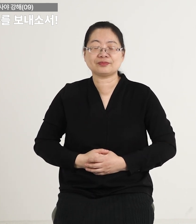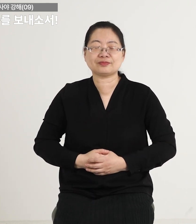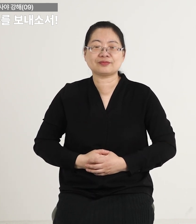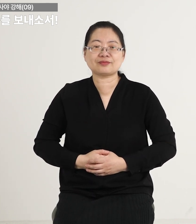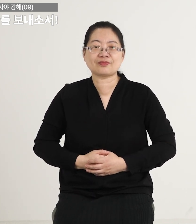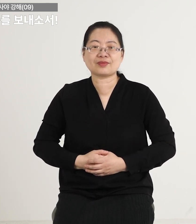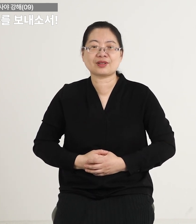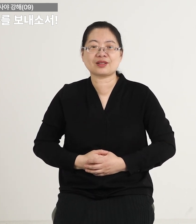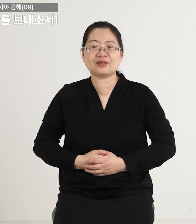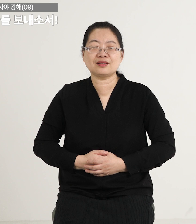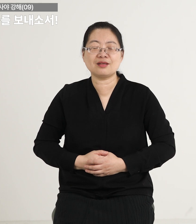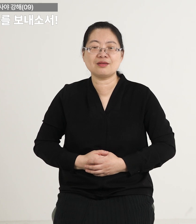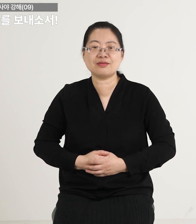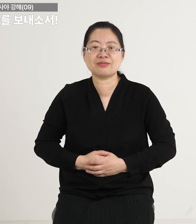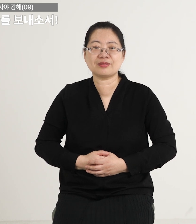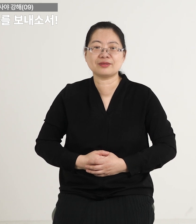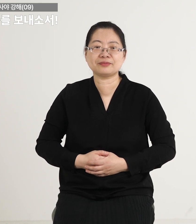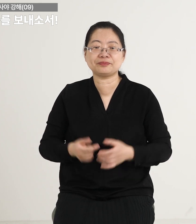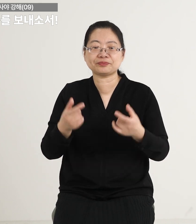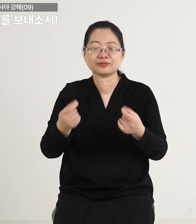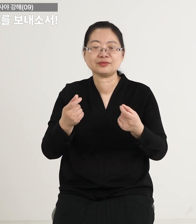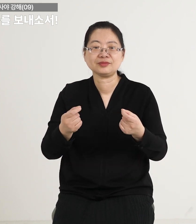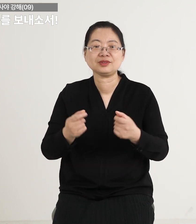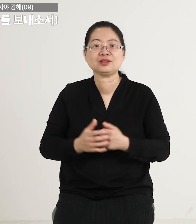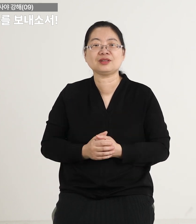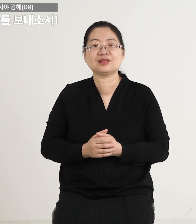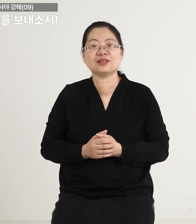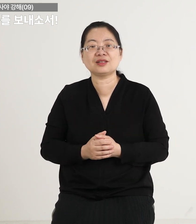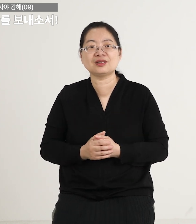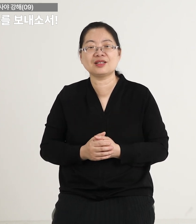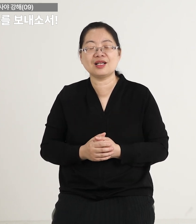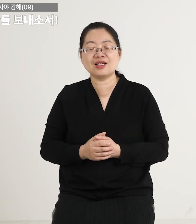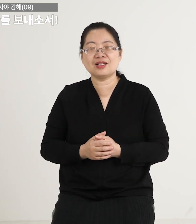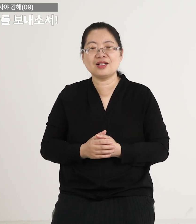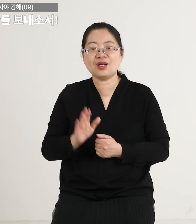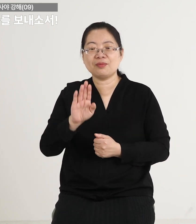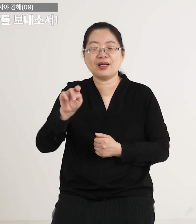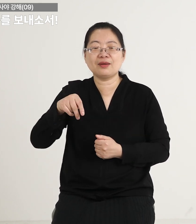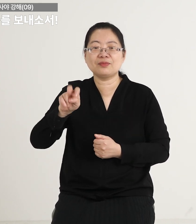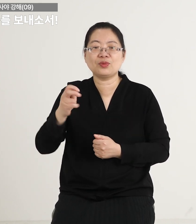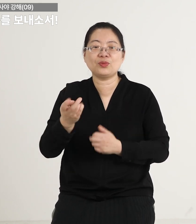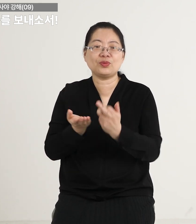아무것도 할 수가 없으니까. 그렇게 영어의 몸이 되어서 유배된 반모섬에서